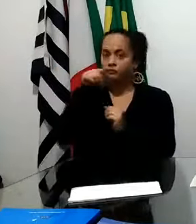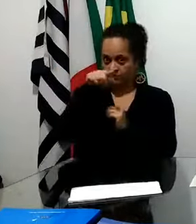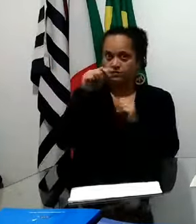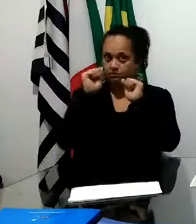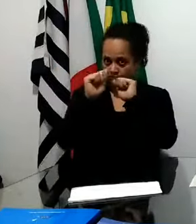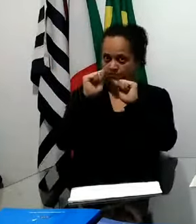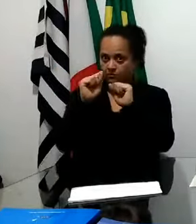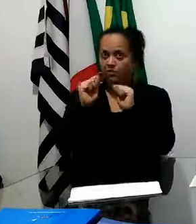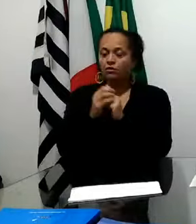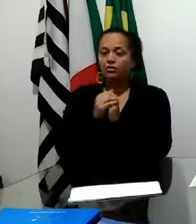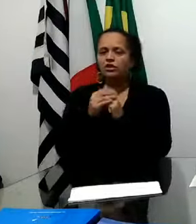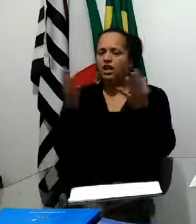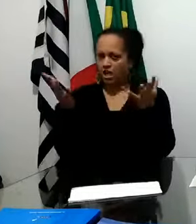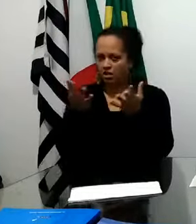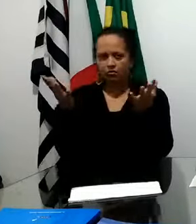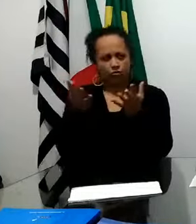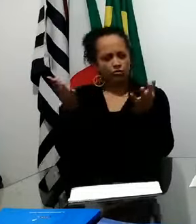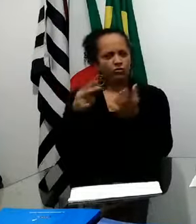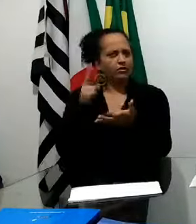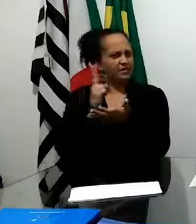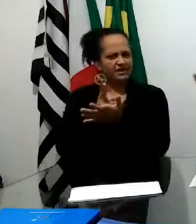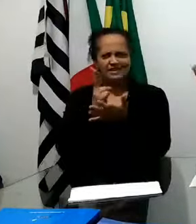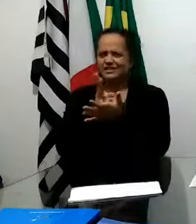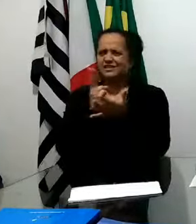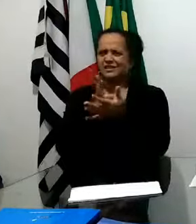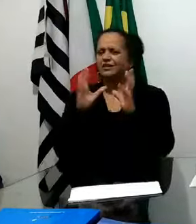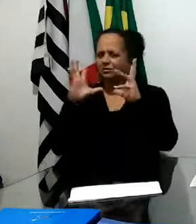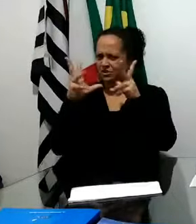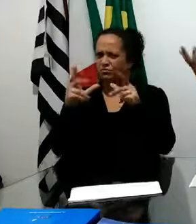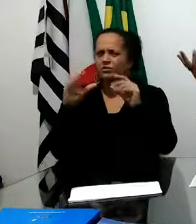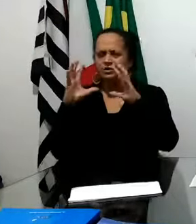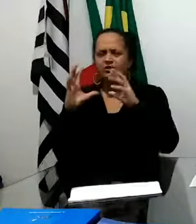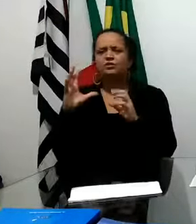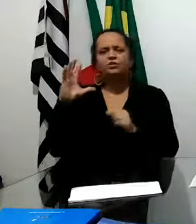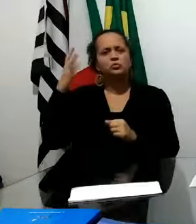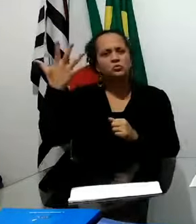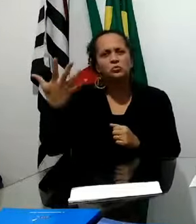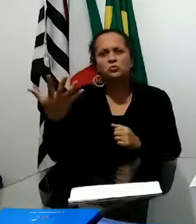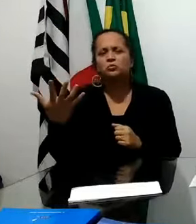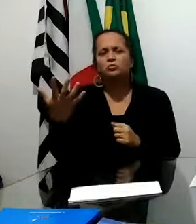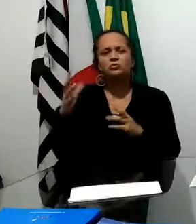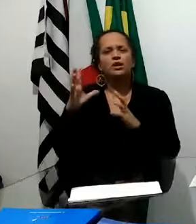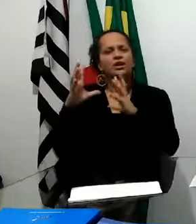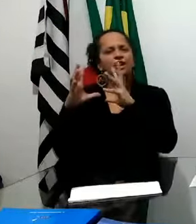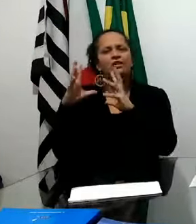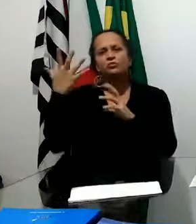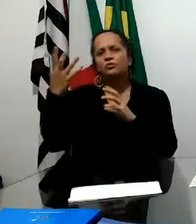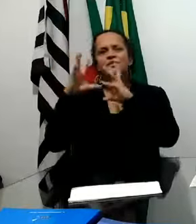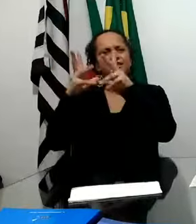nesse período, não somente nesse período, quando tudo voltar, entre aspas, ao normal, ter uma vida de